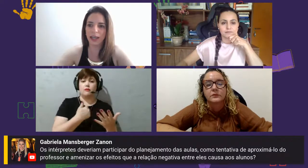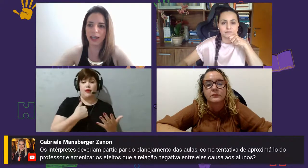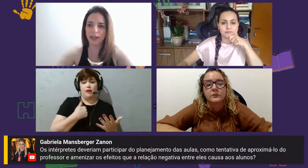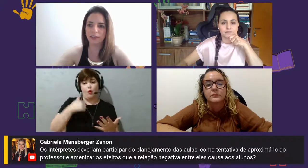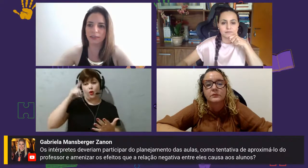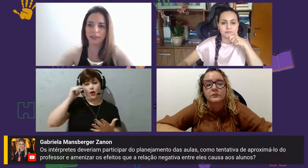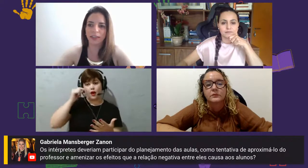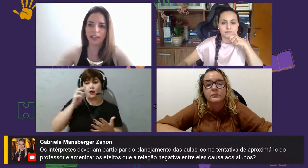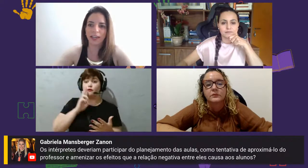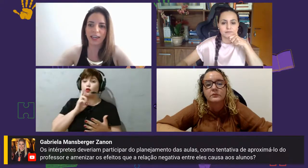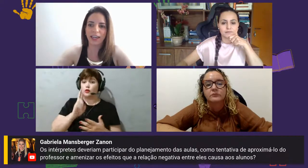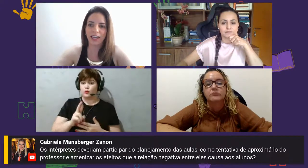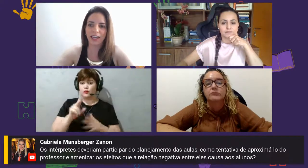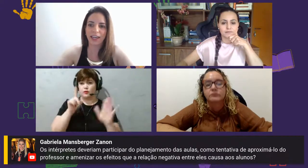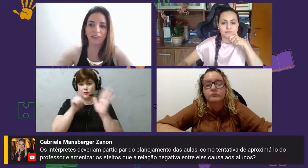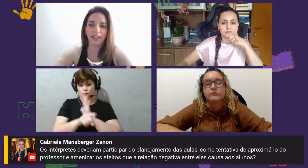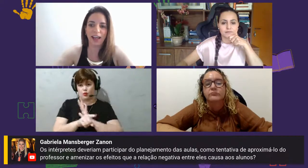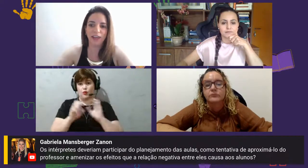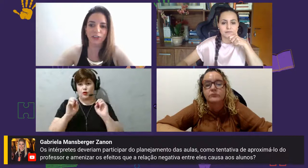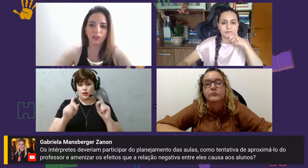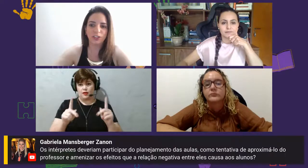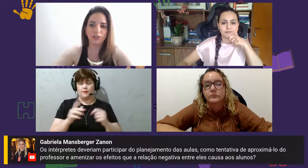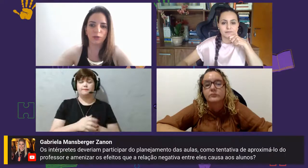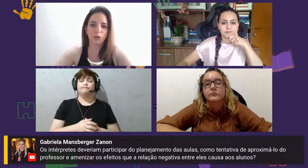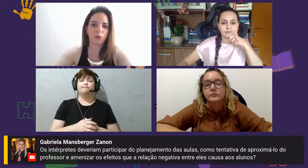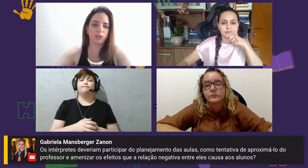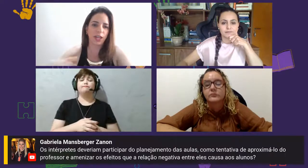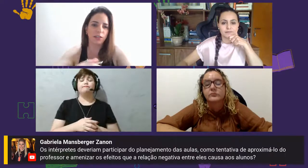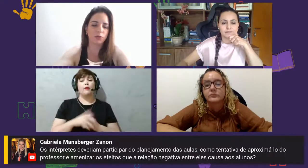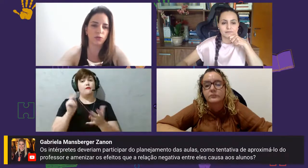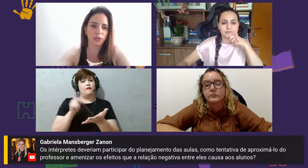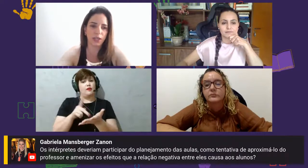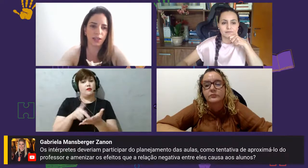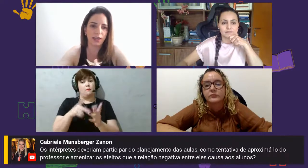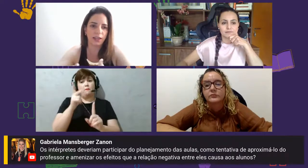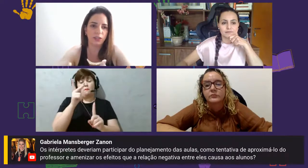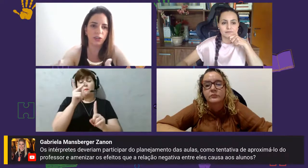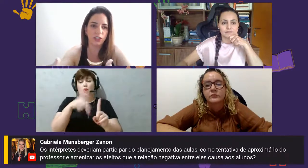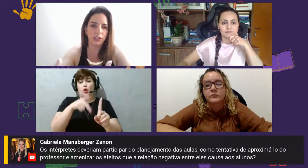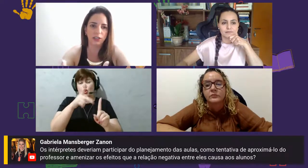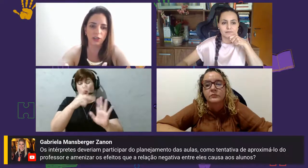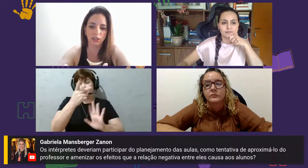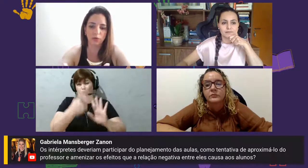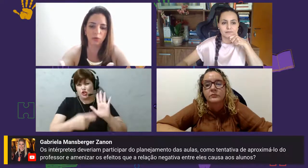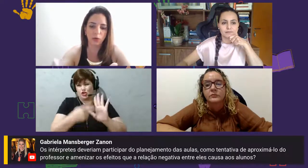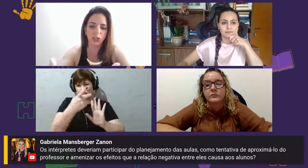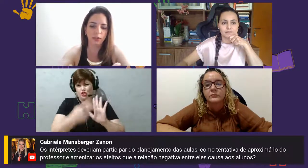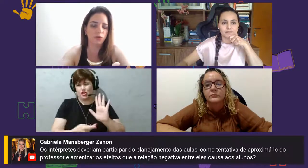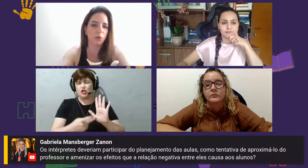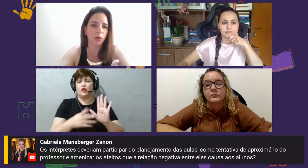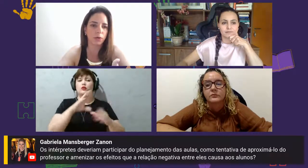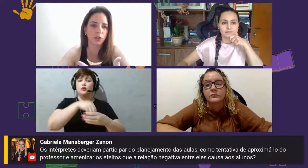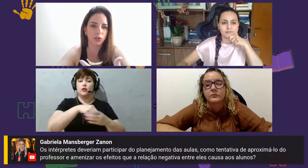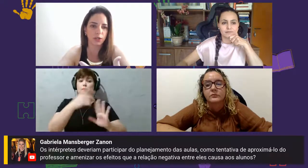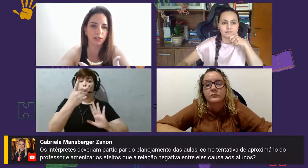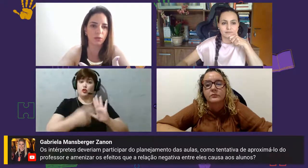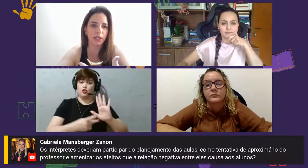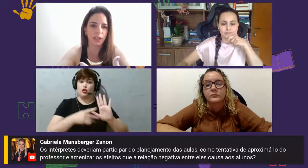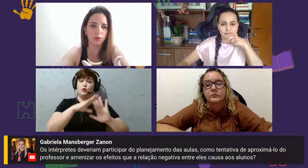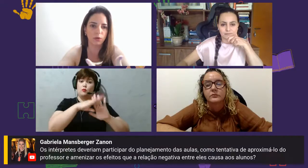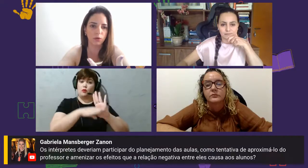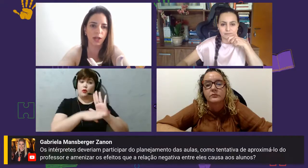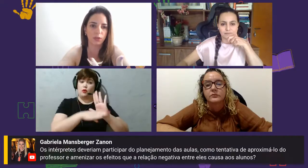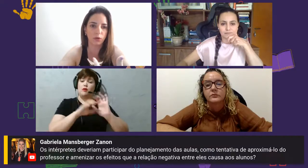aqui, Gabriela. Na verdade, nos projetos nos projetos e programas de